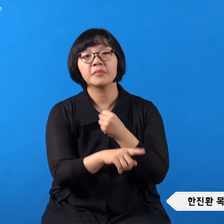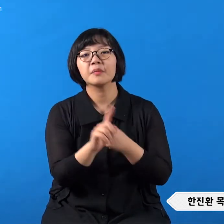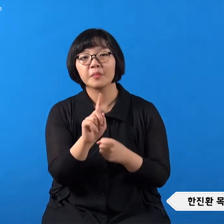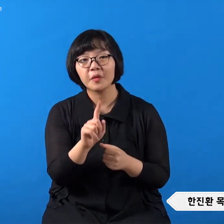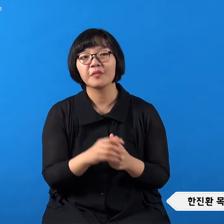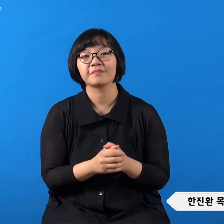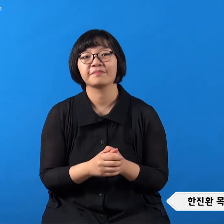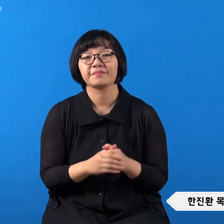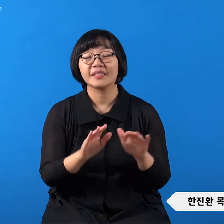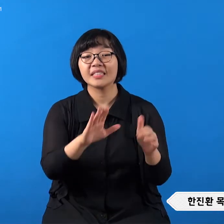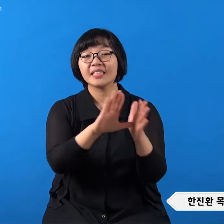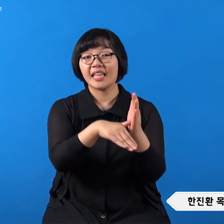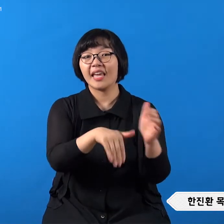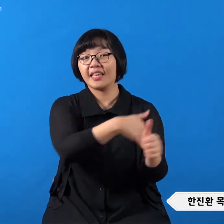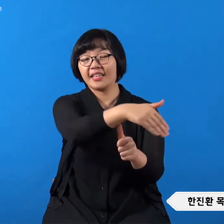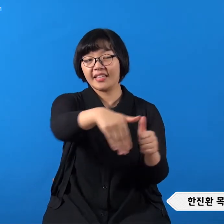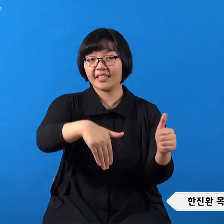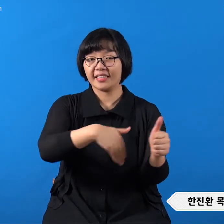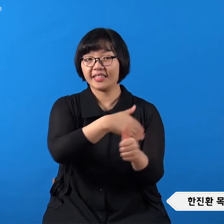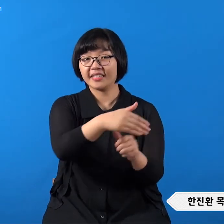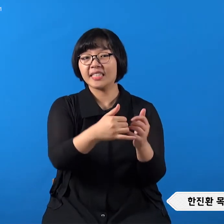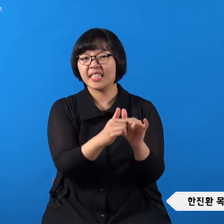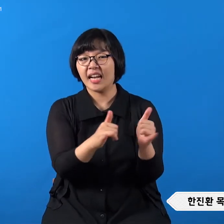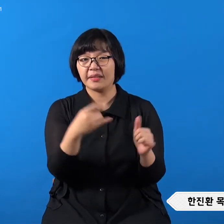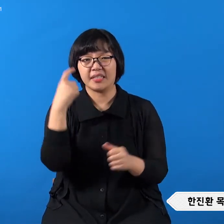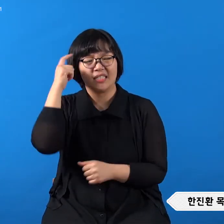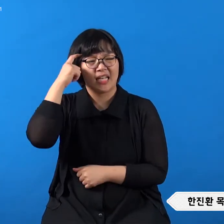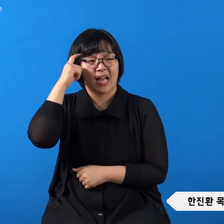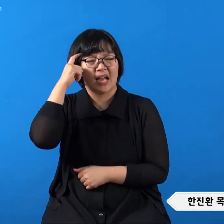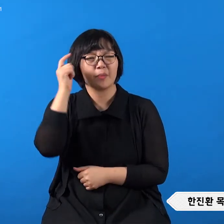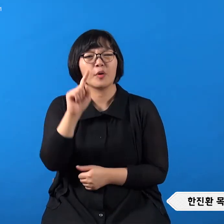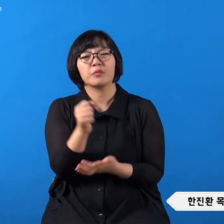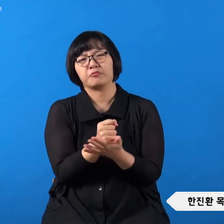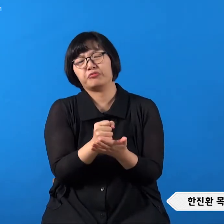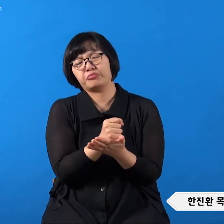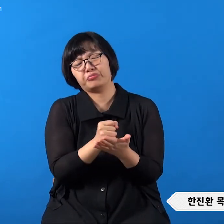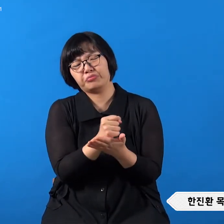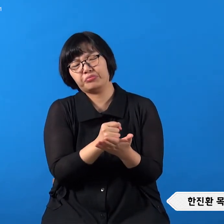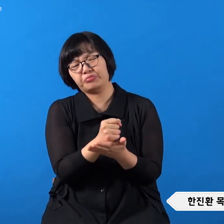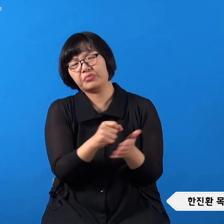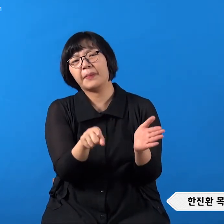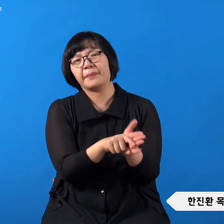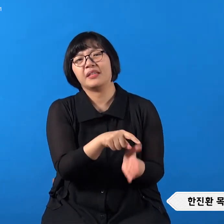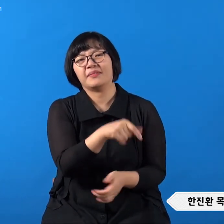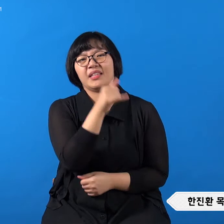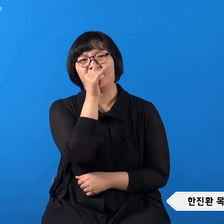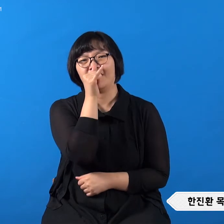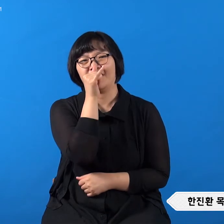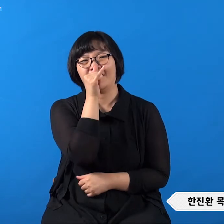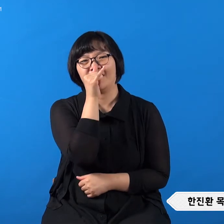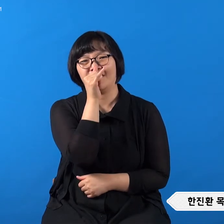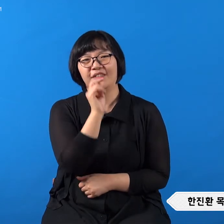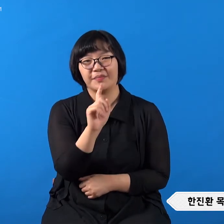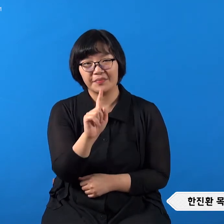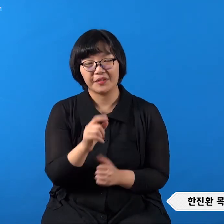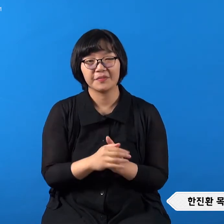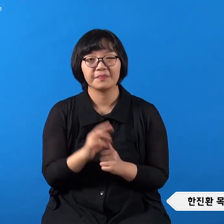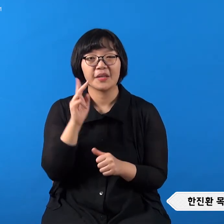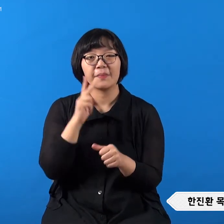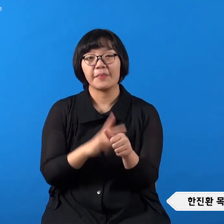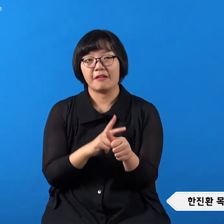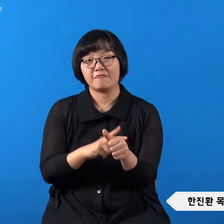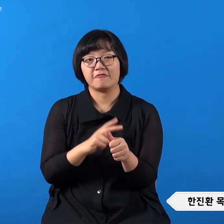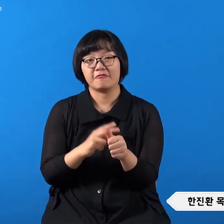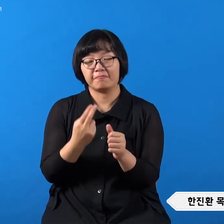말은 그 당시 사람들이 가지고 있던 그 미신적인 믿음을 가리키는 말입니다. 바울